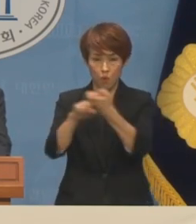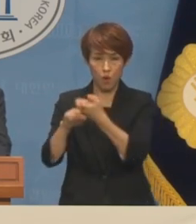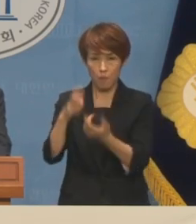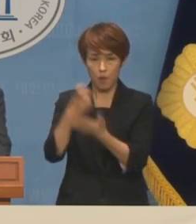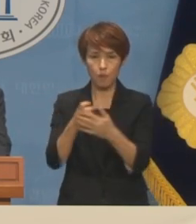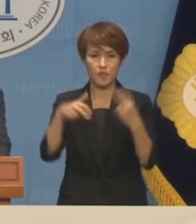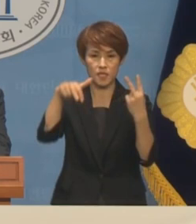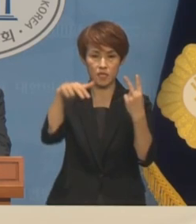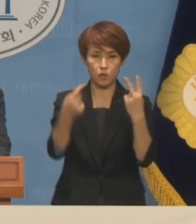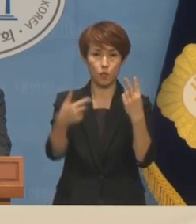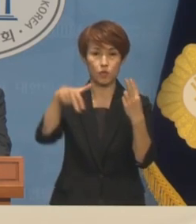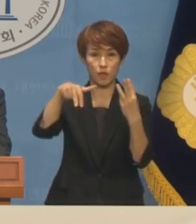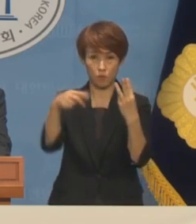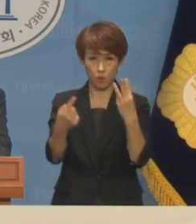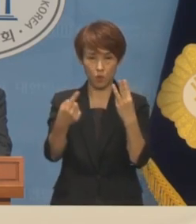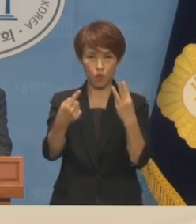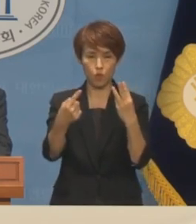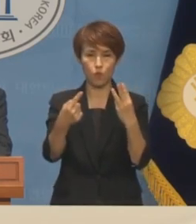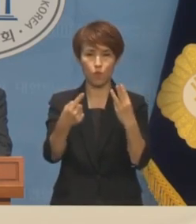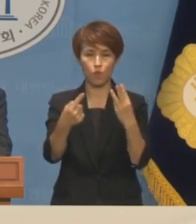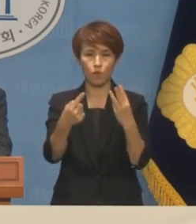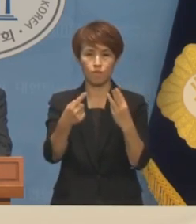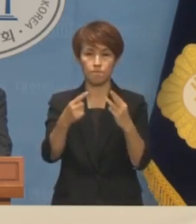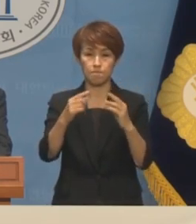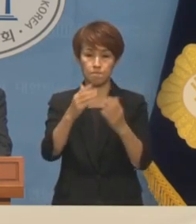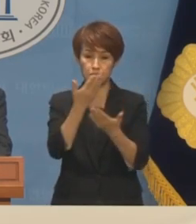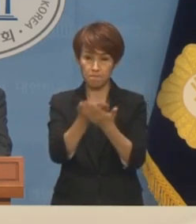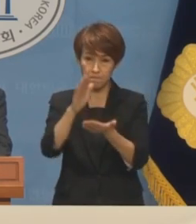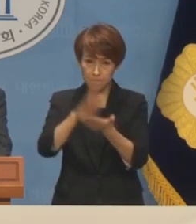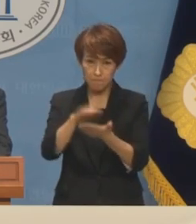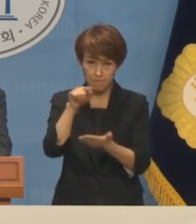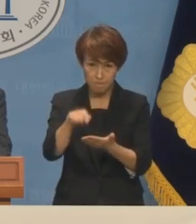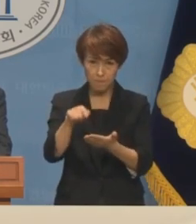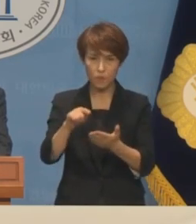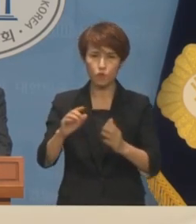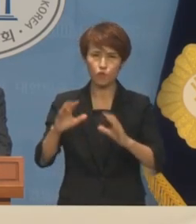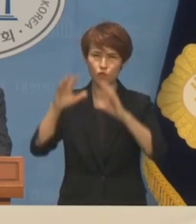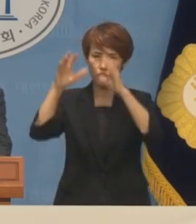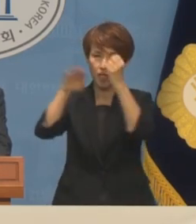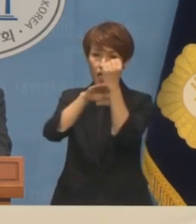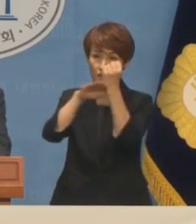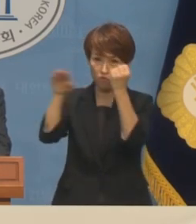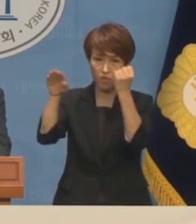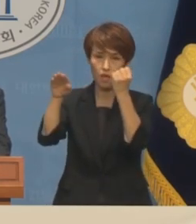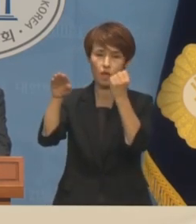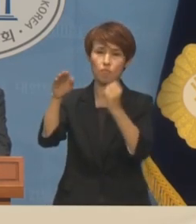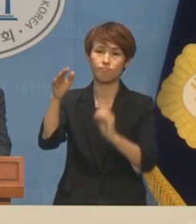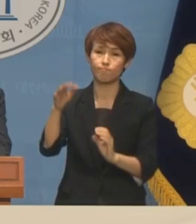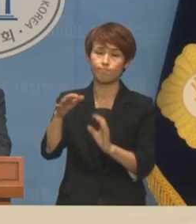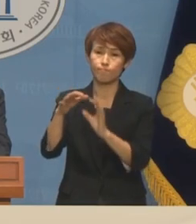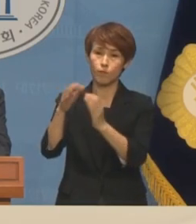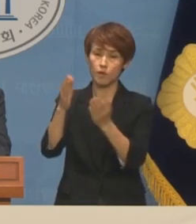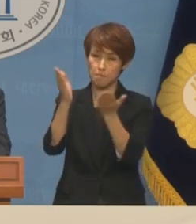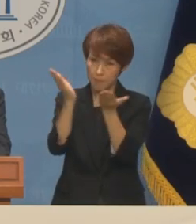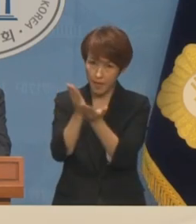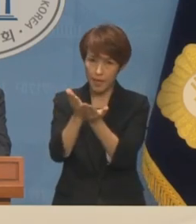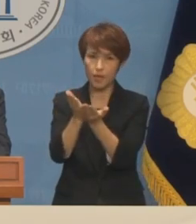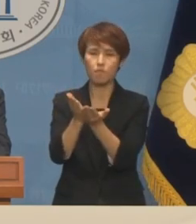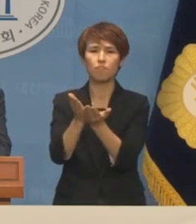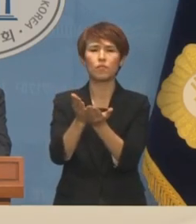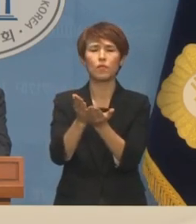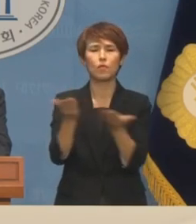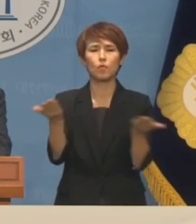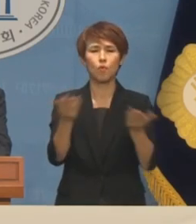3조 개정안과 함께 국제노동 기준에 부합하지 않게 노사 자율권을 부당하게 제약하고